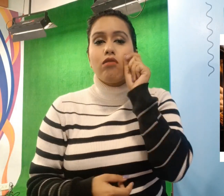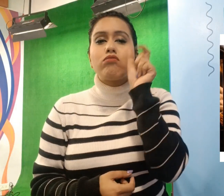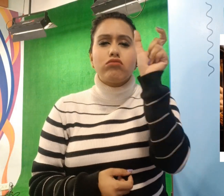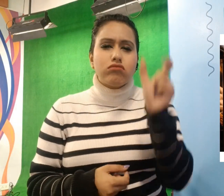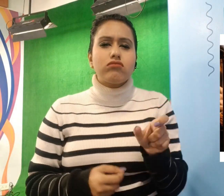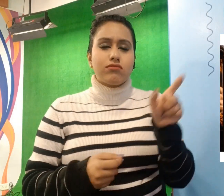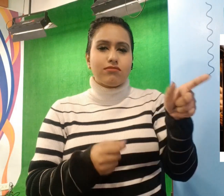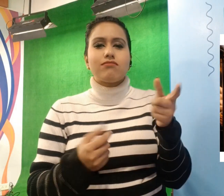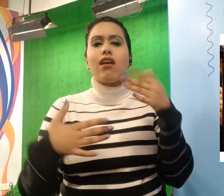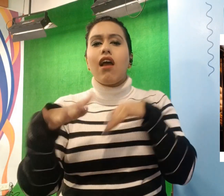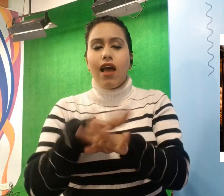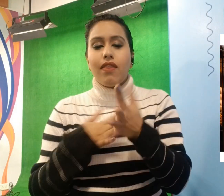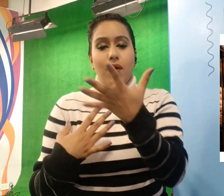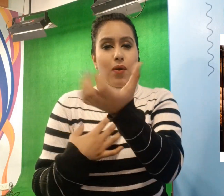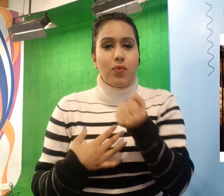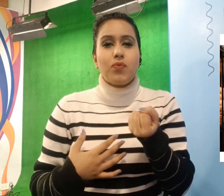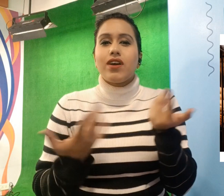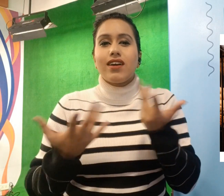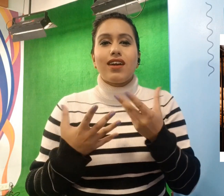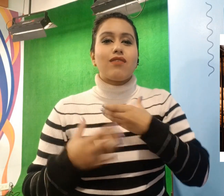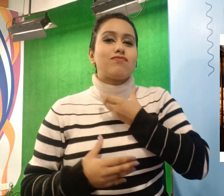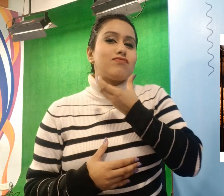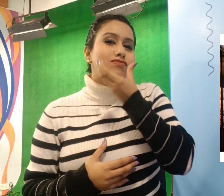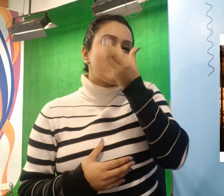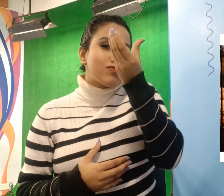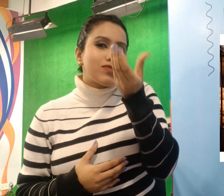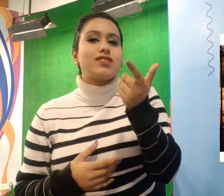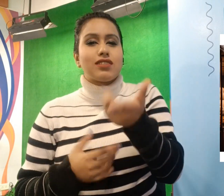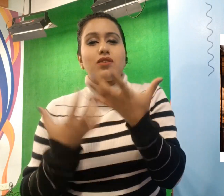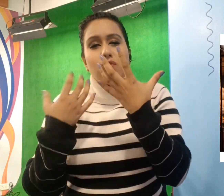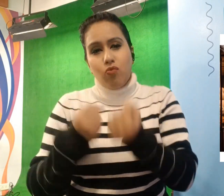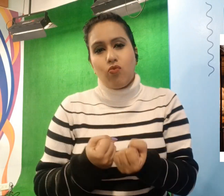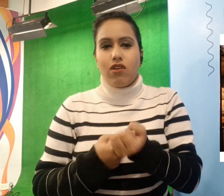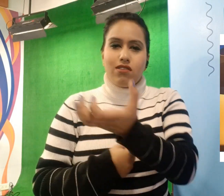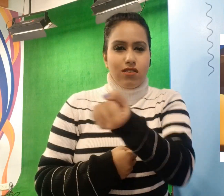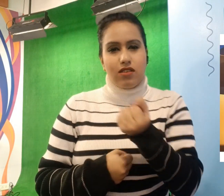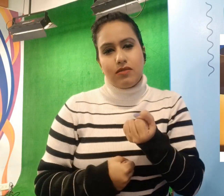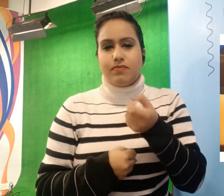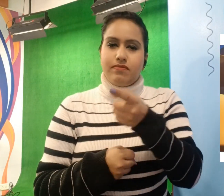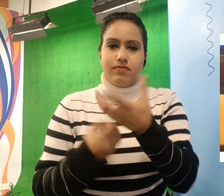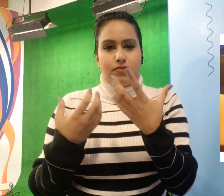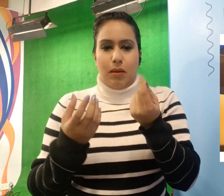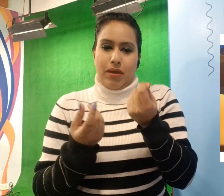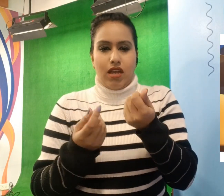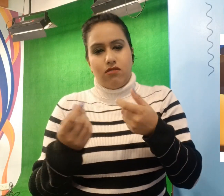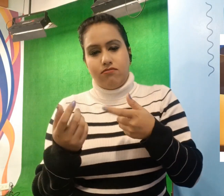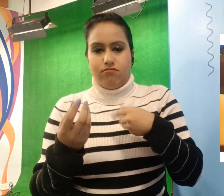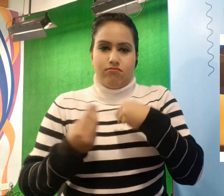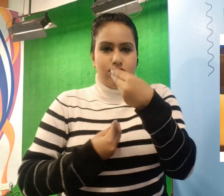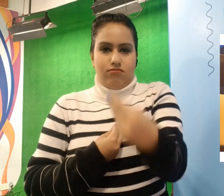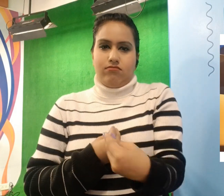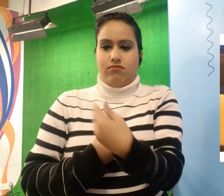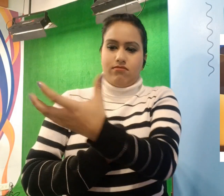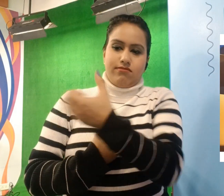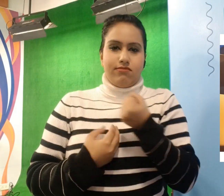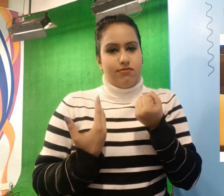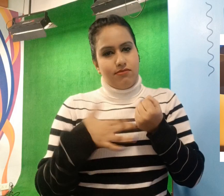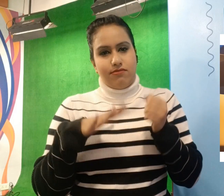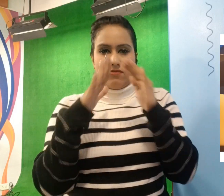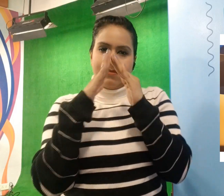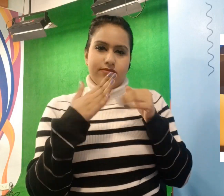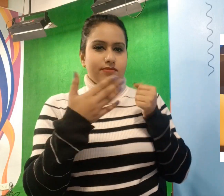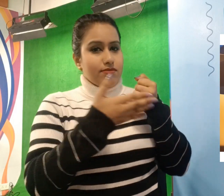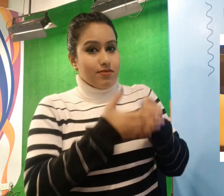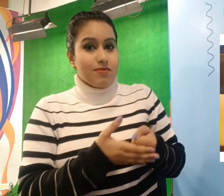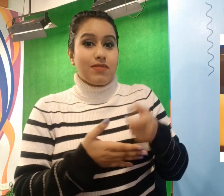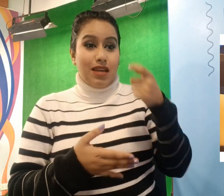उसे एक ऊंट पसंद भी आ गया। सौदा हुआ, जो पैसे थे वो उसने ऊंट वाले को दिए और ऊंट लेकर के अपने घर पर आ गया। जो व्यापारी था